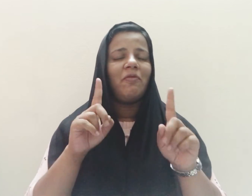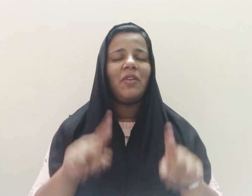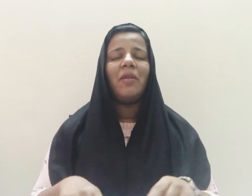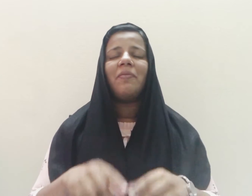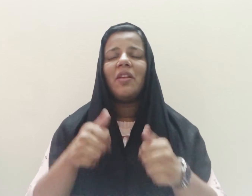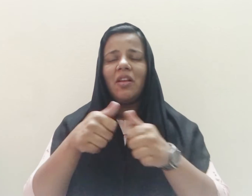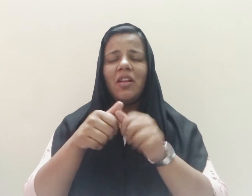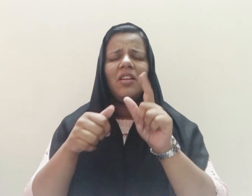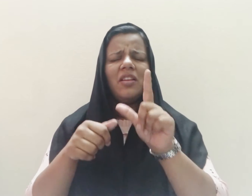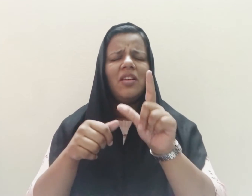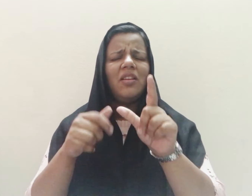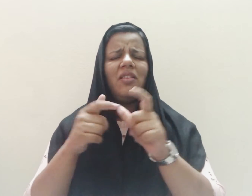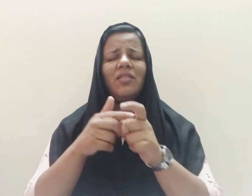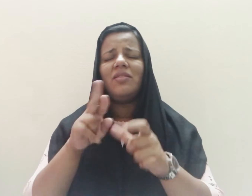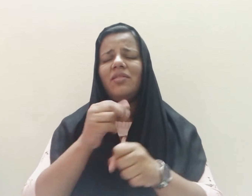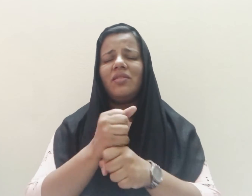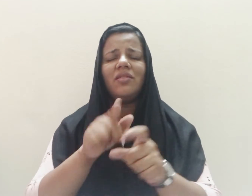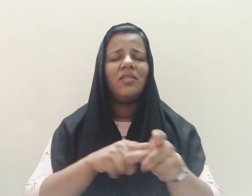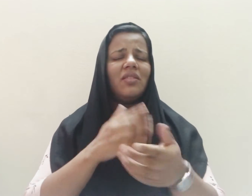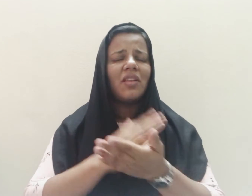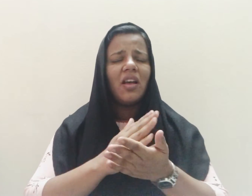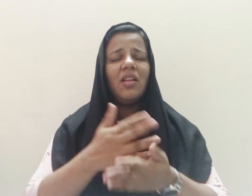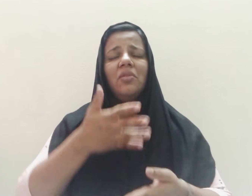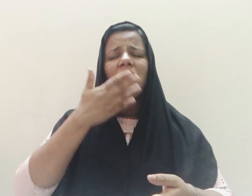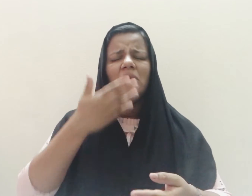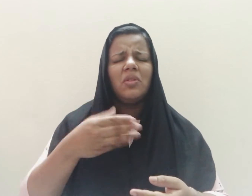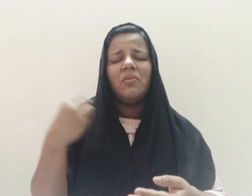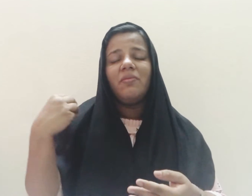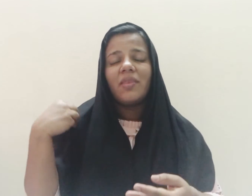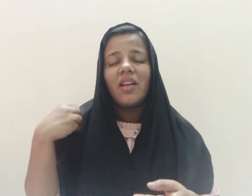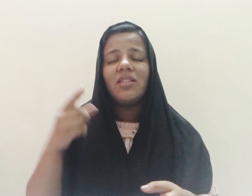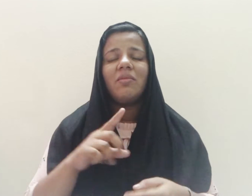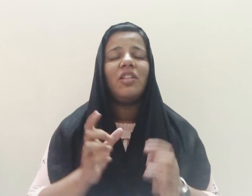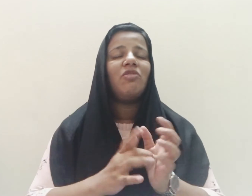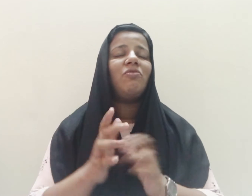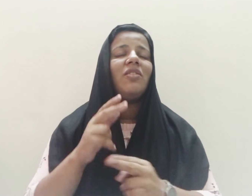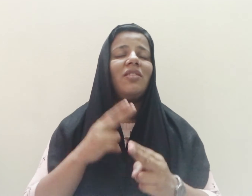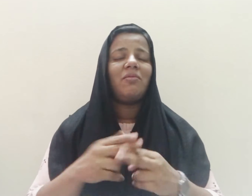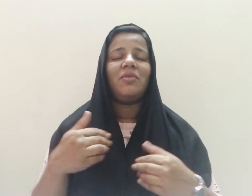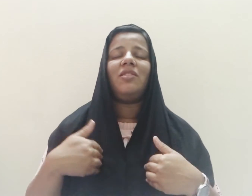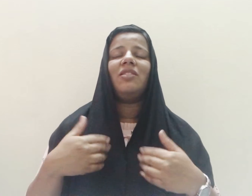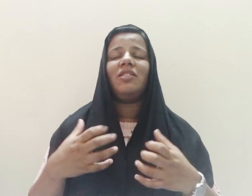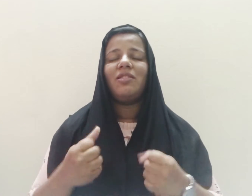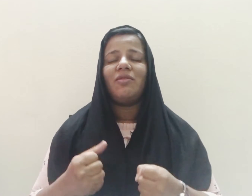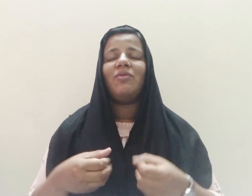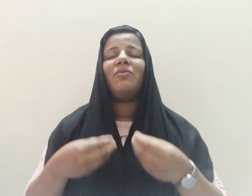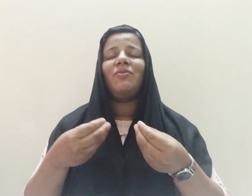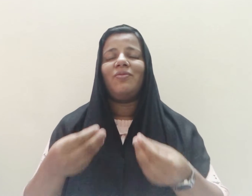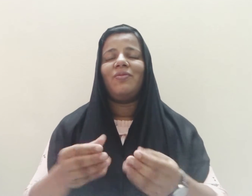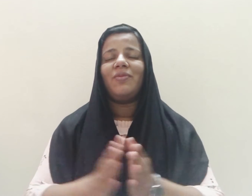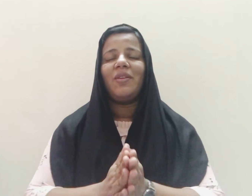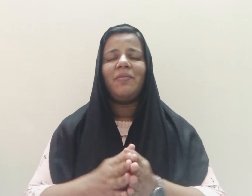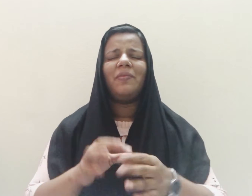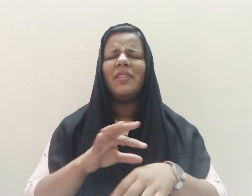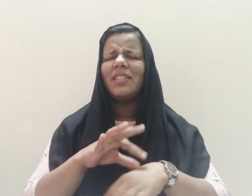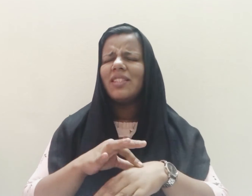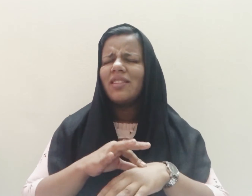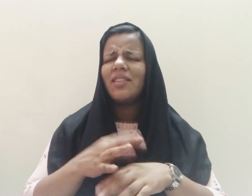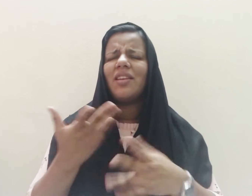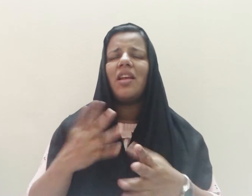മുഖാന്തരമുണ്ടാകുന്ന ശ്വാസം മുട്ടൽ യേശുവിൻ്റെ നാമത്തിൽ മാറിപ്പോകട്ടെ. ഹല്ലേലൂയ. ആമേൻ. യേശു ക്രിസ്തുവിൻ്റെ നാമത്തിൽ സ്കിന്നിൽ ഉണ്ടാകുന്ന